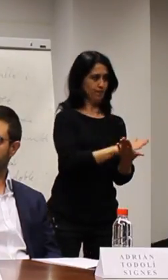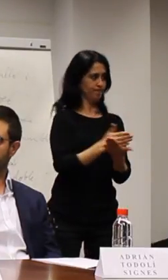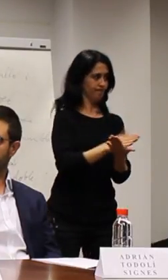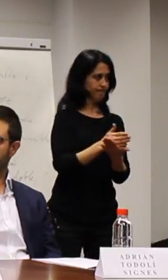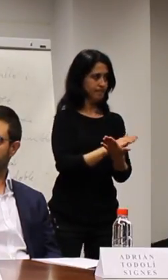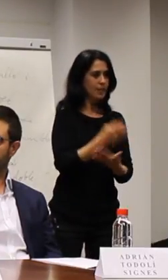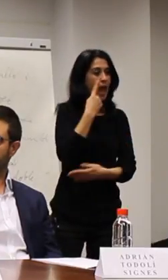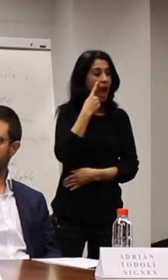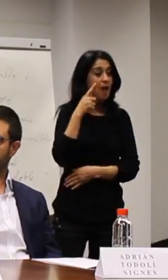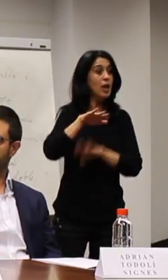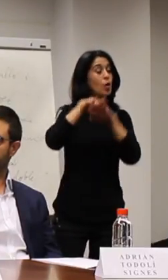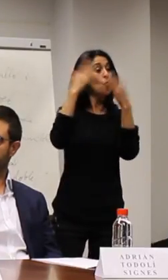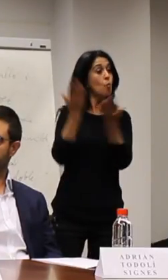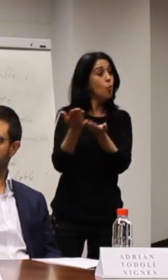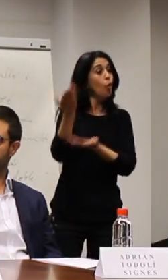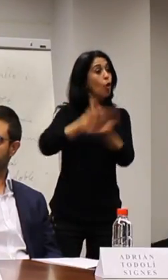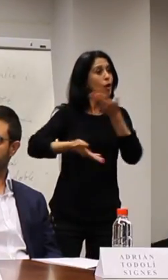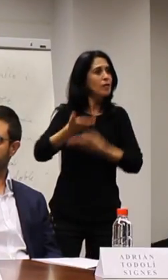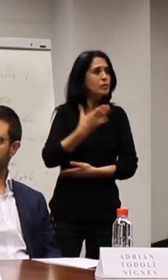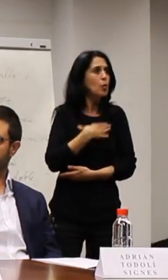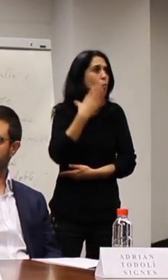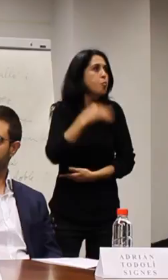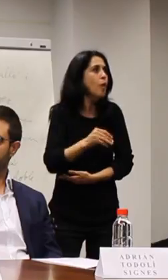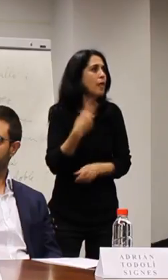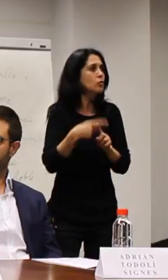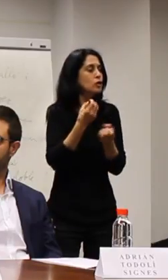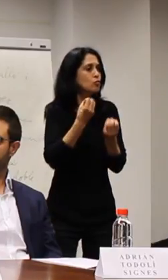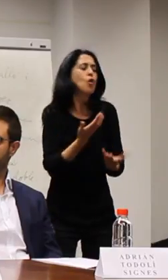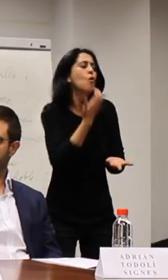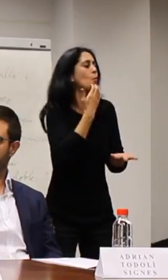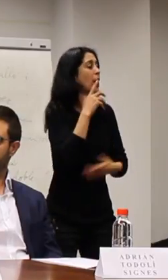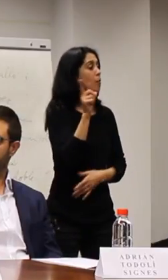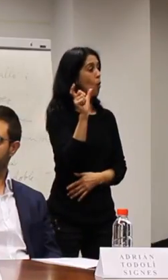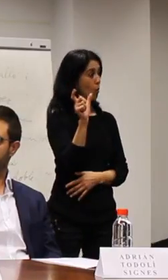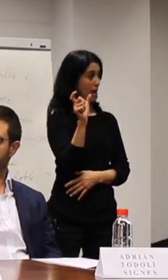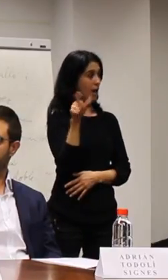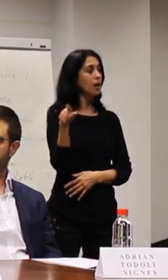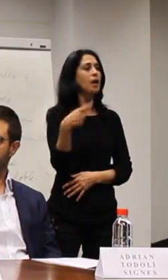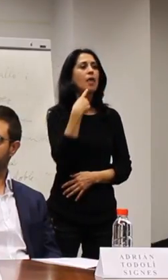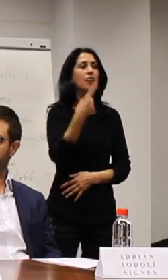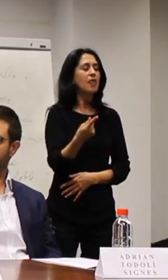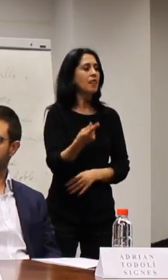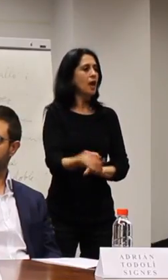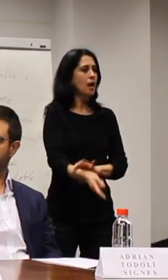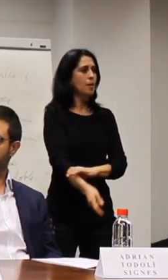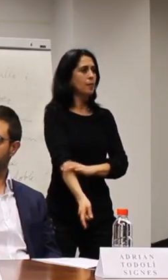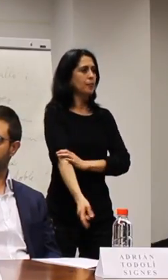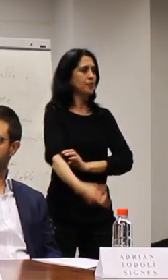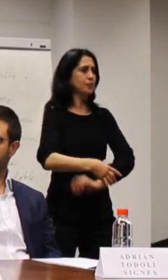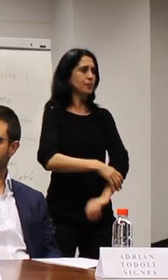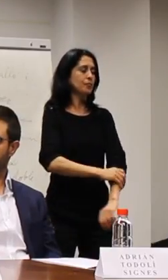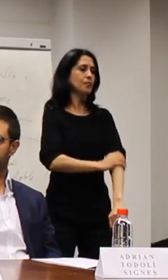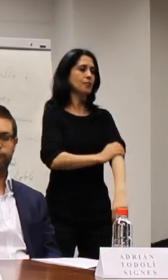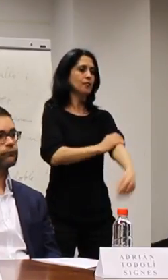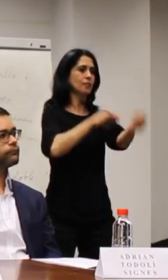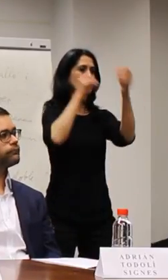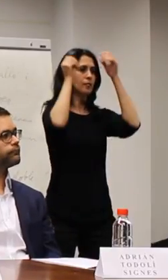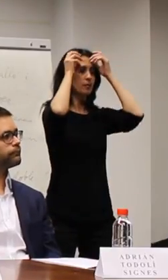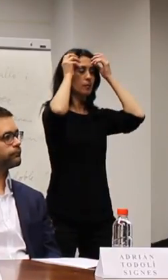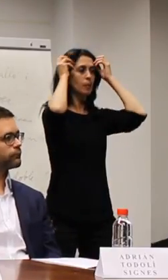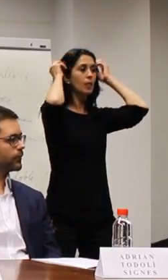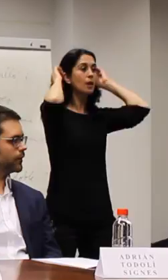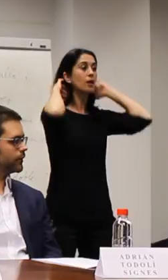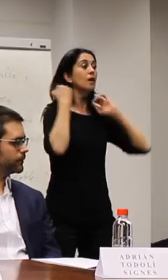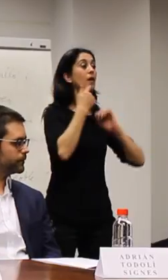buscar potencialidades en el sentido, por ejemplo, en el caso de Uber, hablan de la creación por parte de